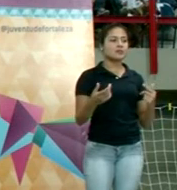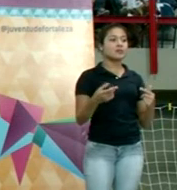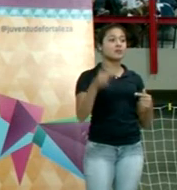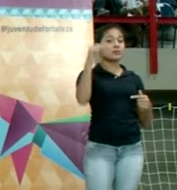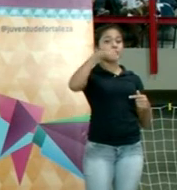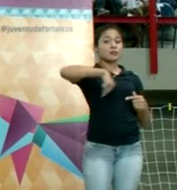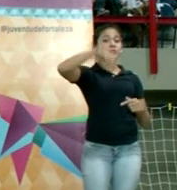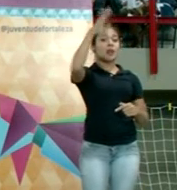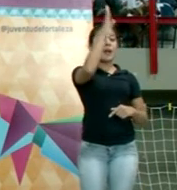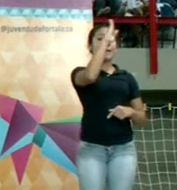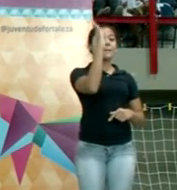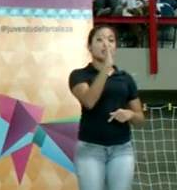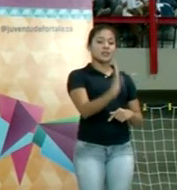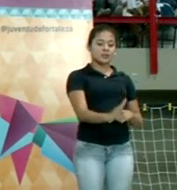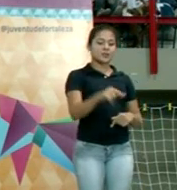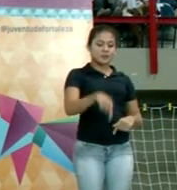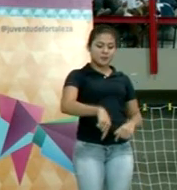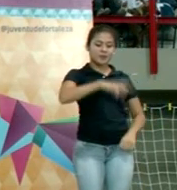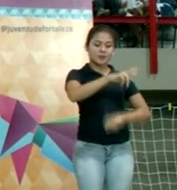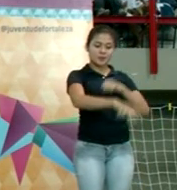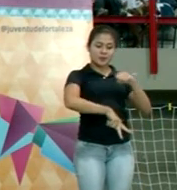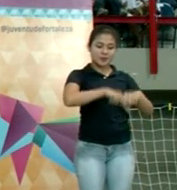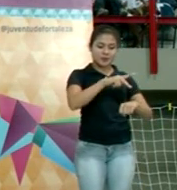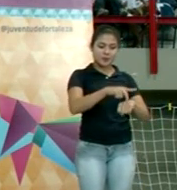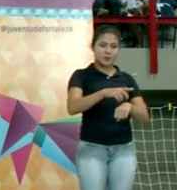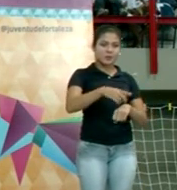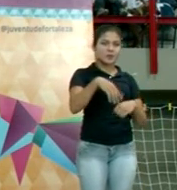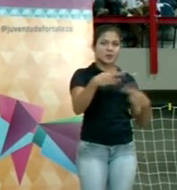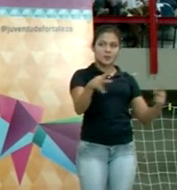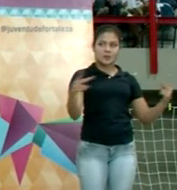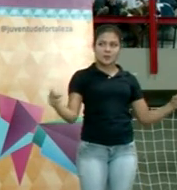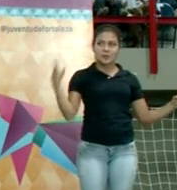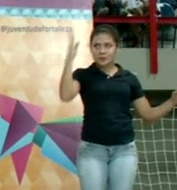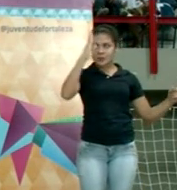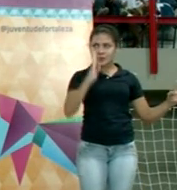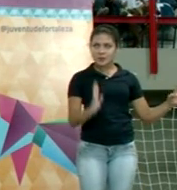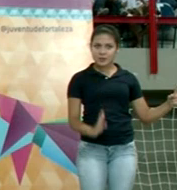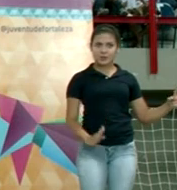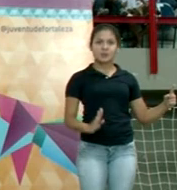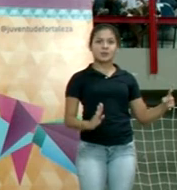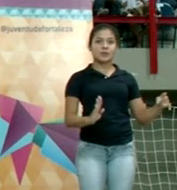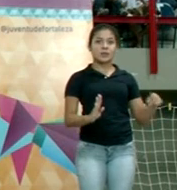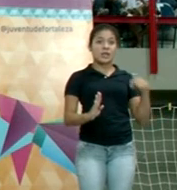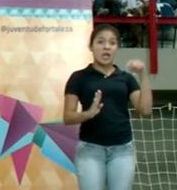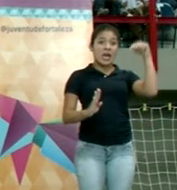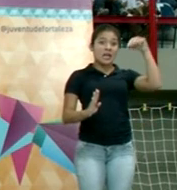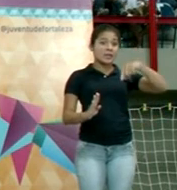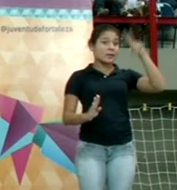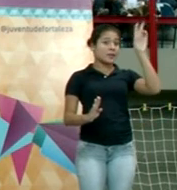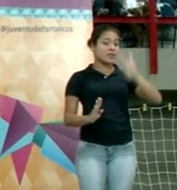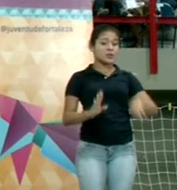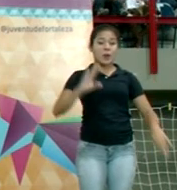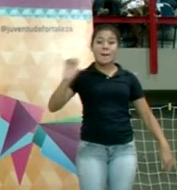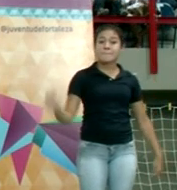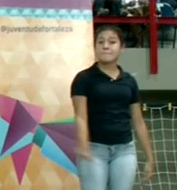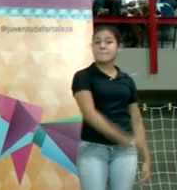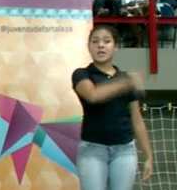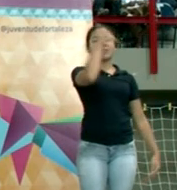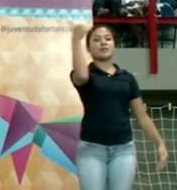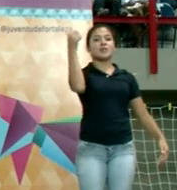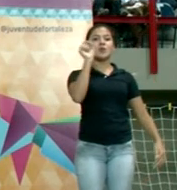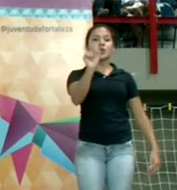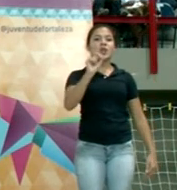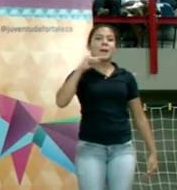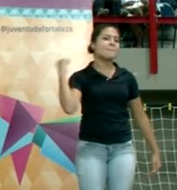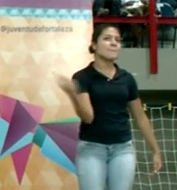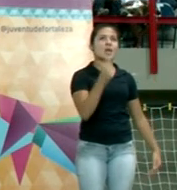O Brasil, o país onde nós vivemos, é de todos os países do mundo o que tem maior incidência de raios